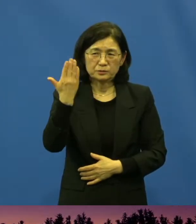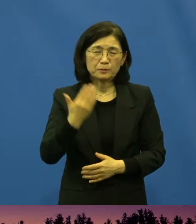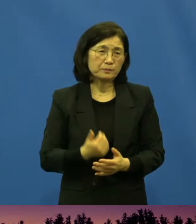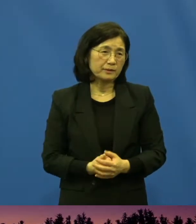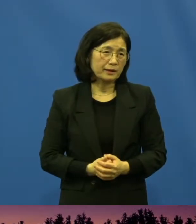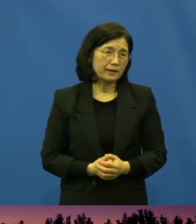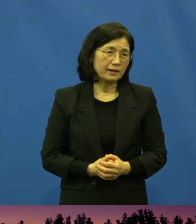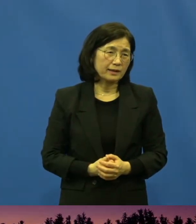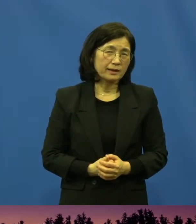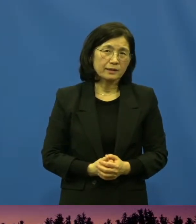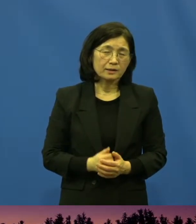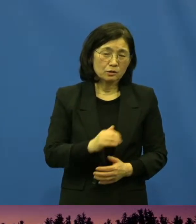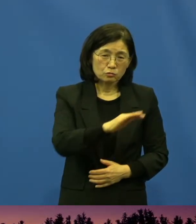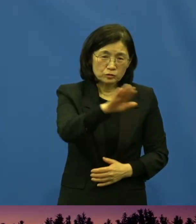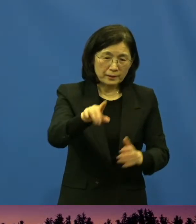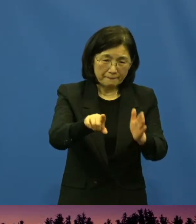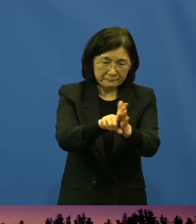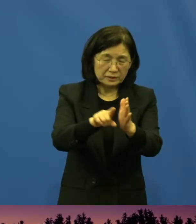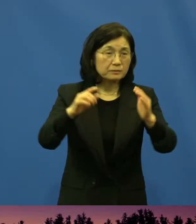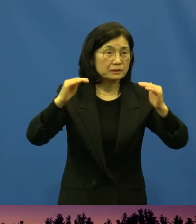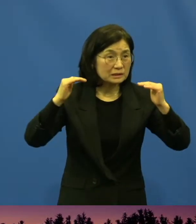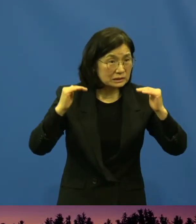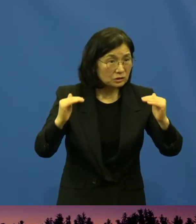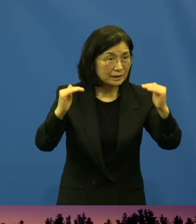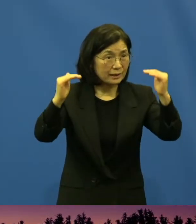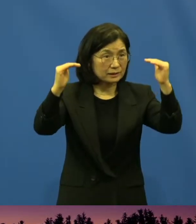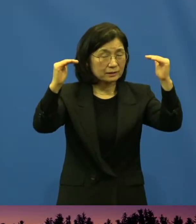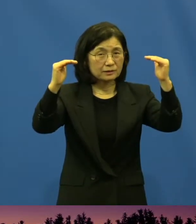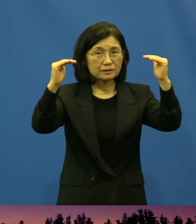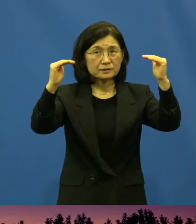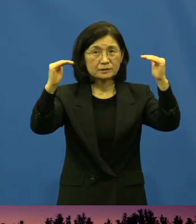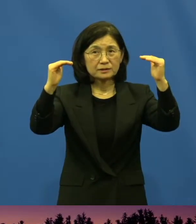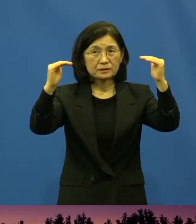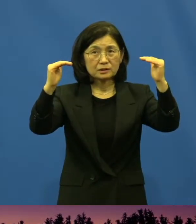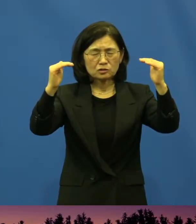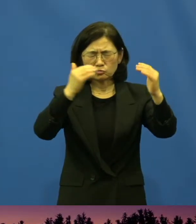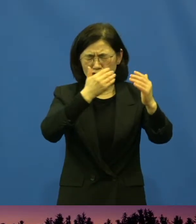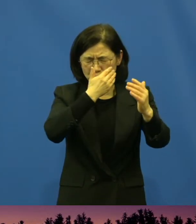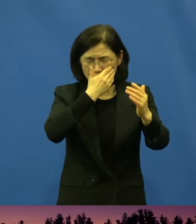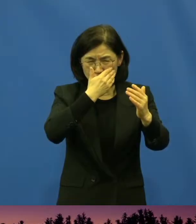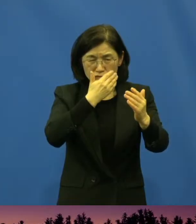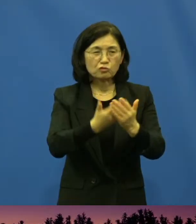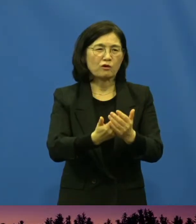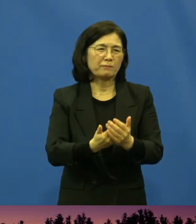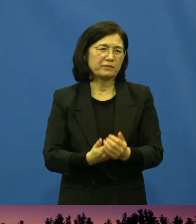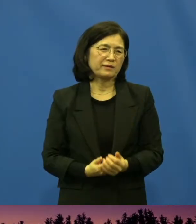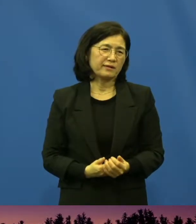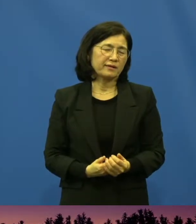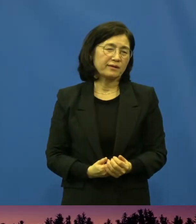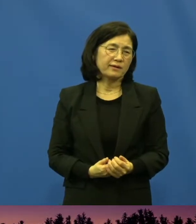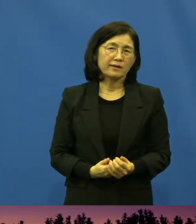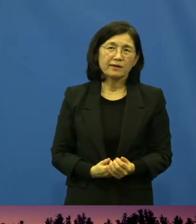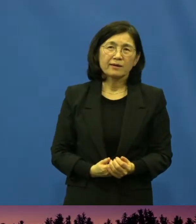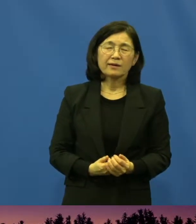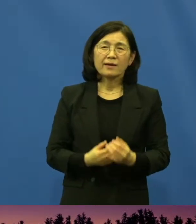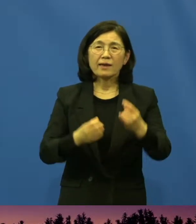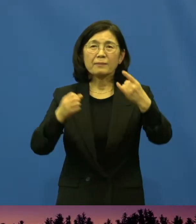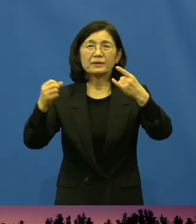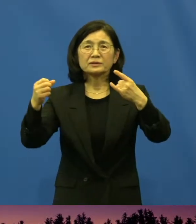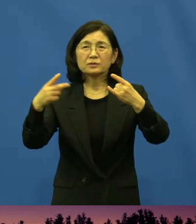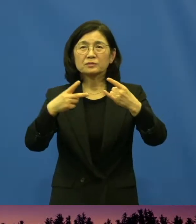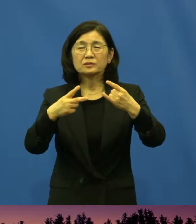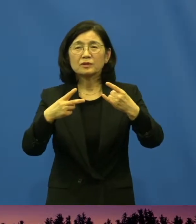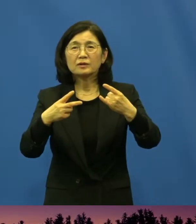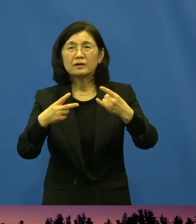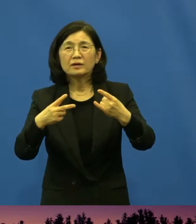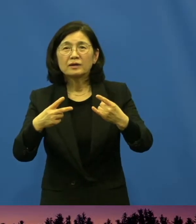자, 우리의 성장은 우리의 신앙의 가장 중요한 영역입니다. 에베소 4장 15절에 보니까 오직 사랑